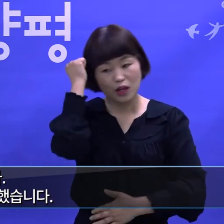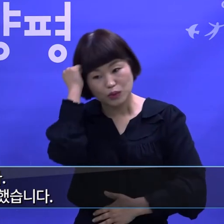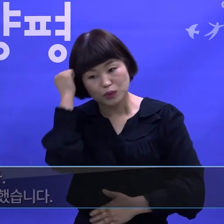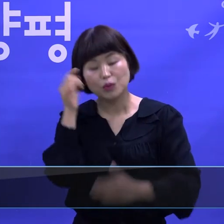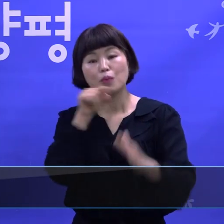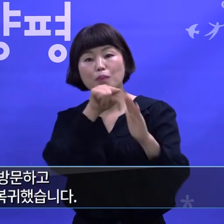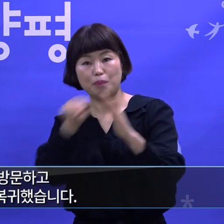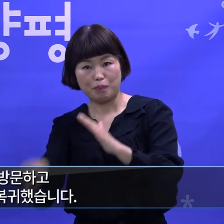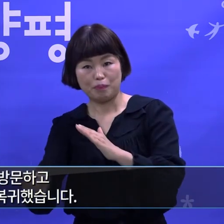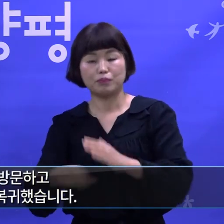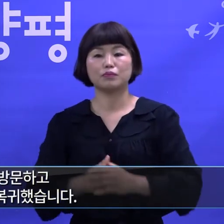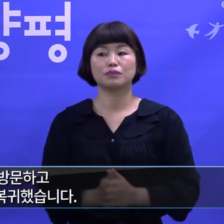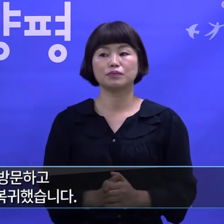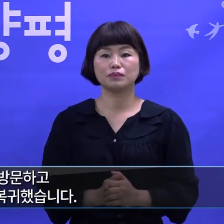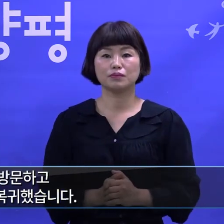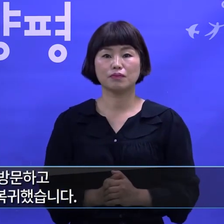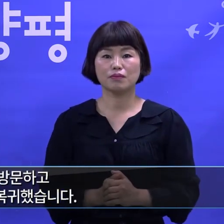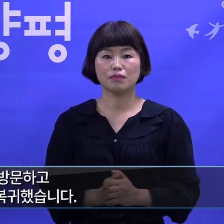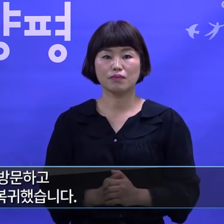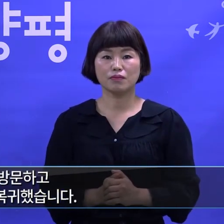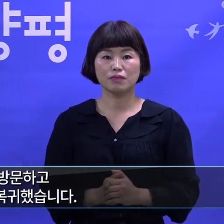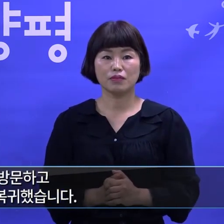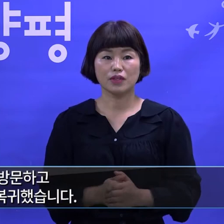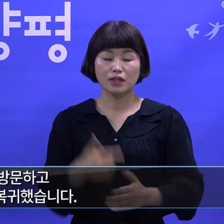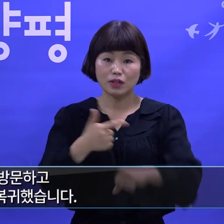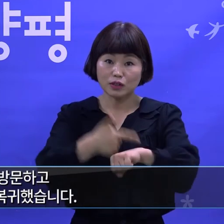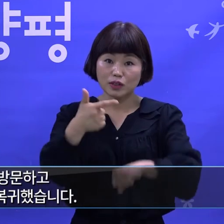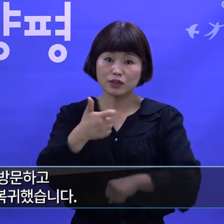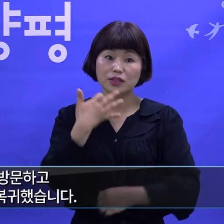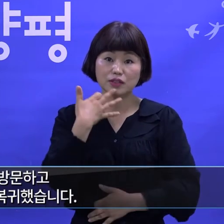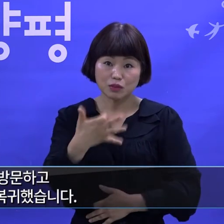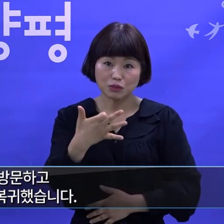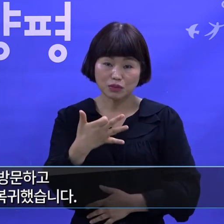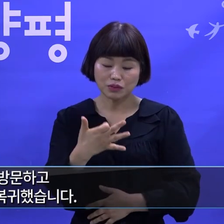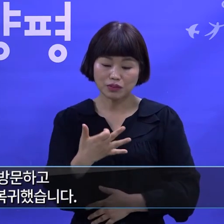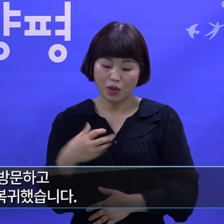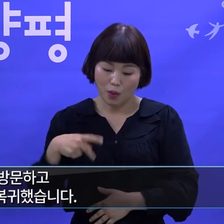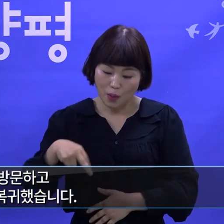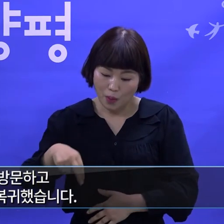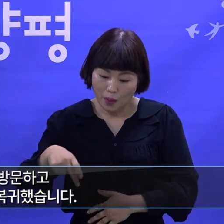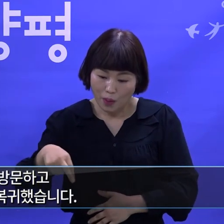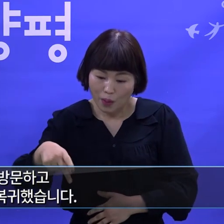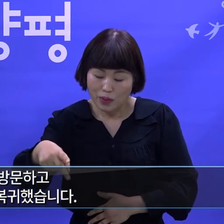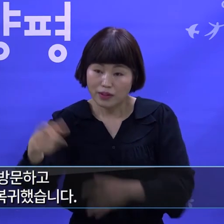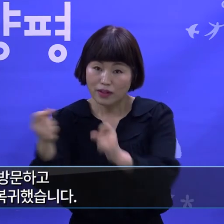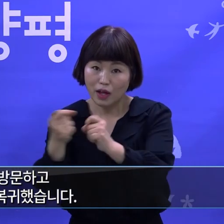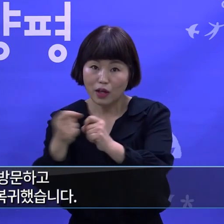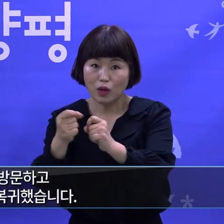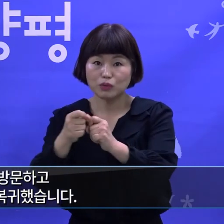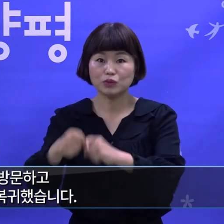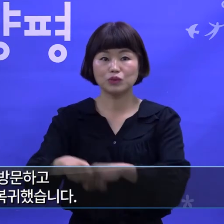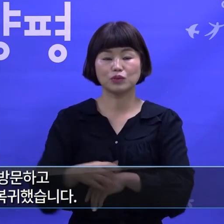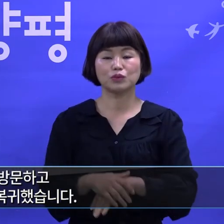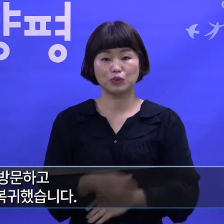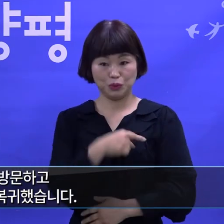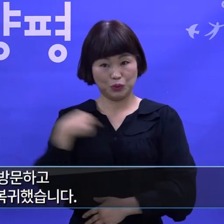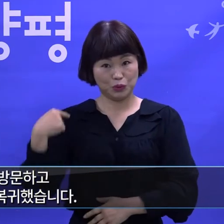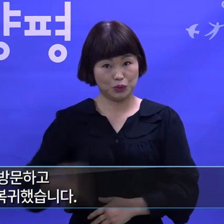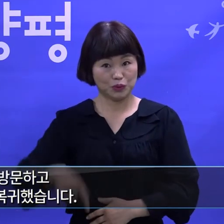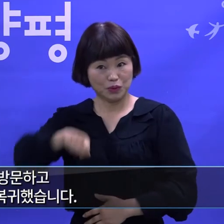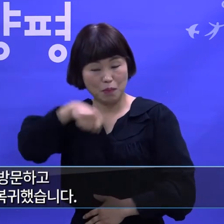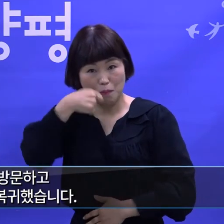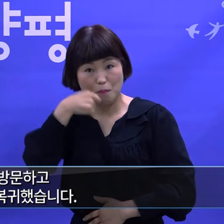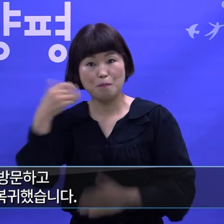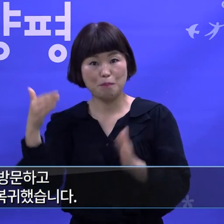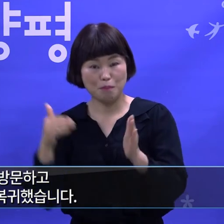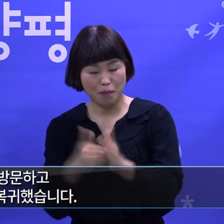복귀하였습니다. 이후 18시 19분 도보로 인근 중식당을 방문하고 18시